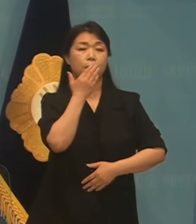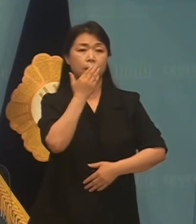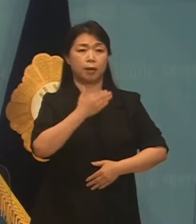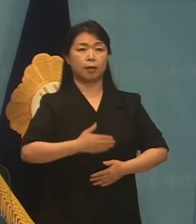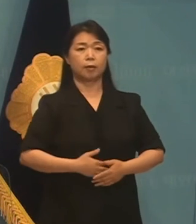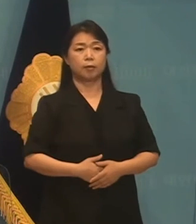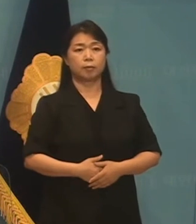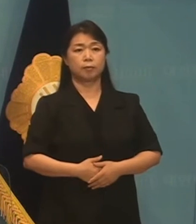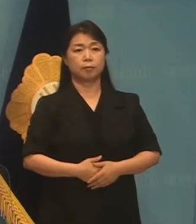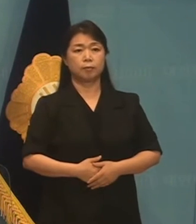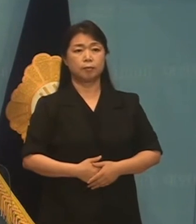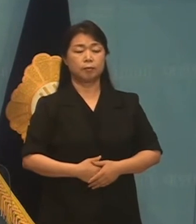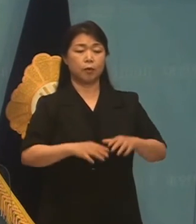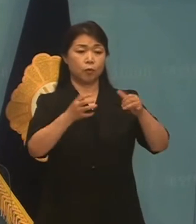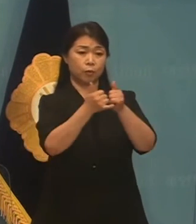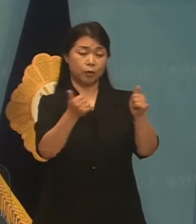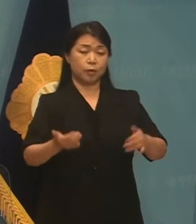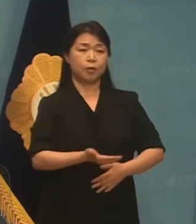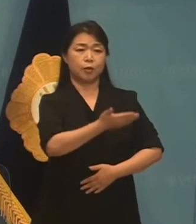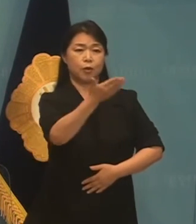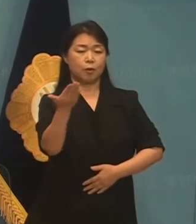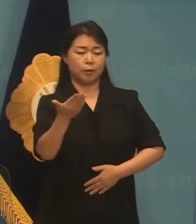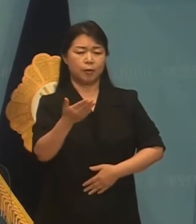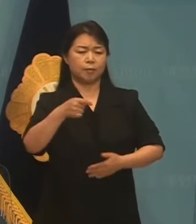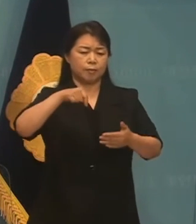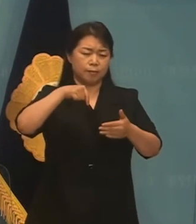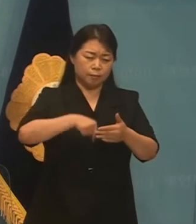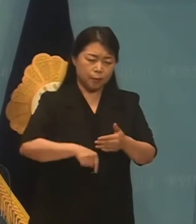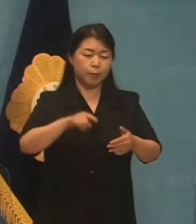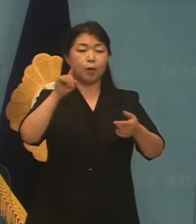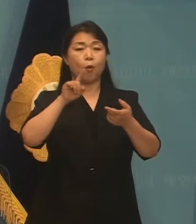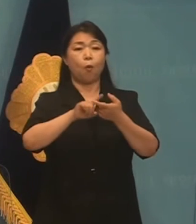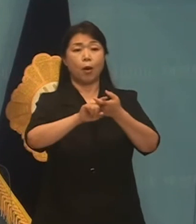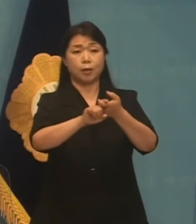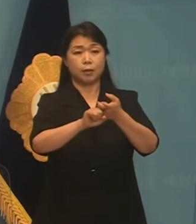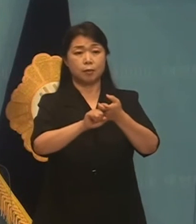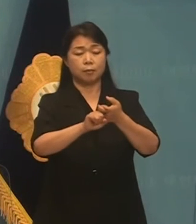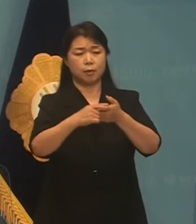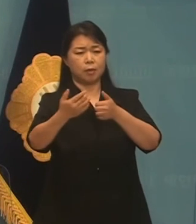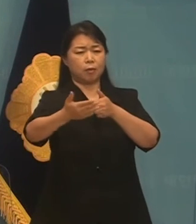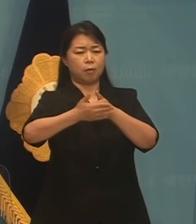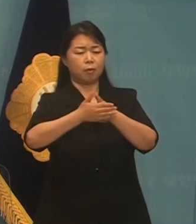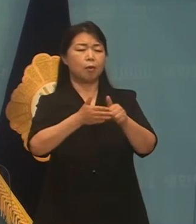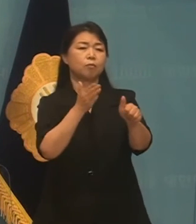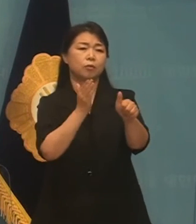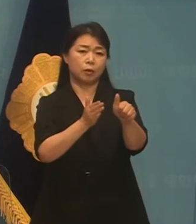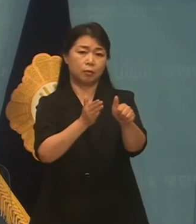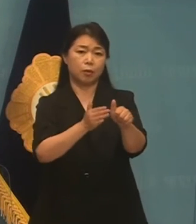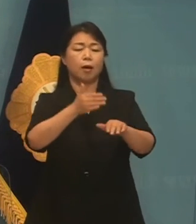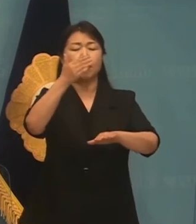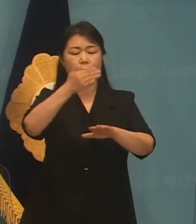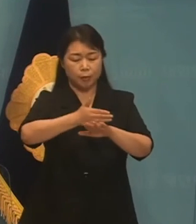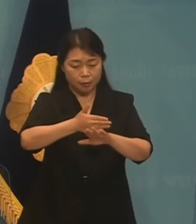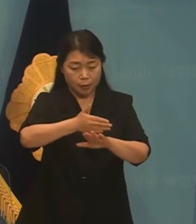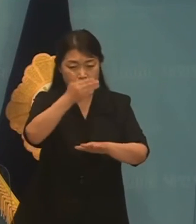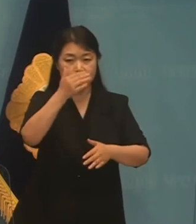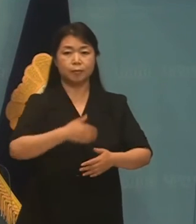있습니다. 국민 여러분의 깊은 관심과 성원을 부탁드립니다.